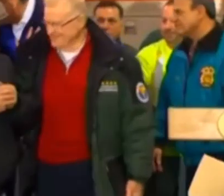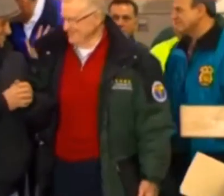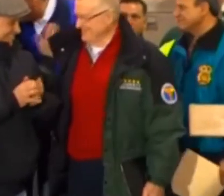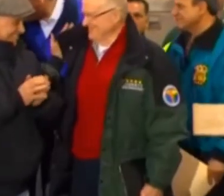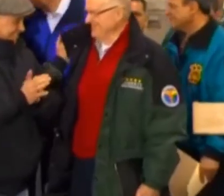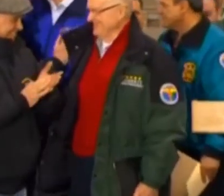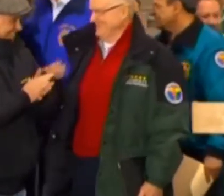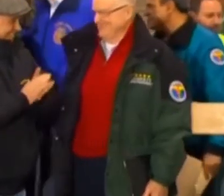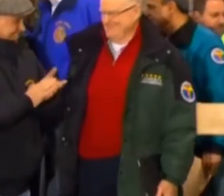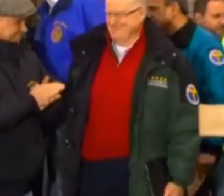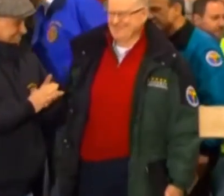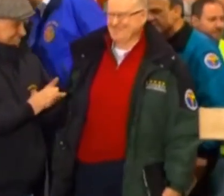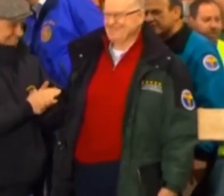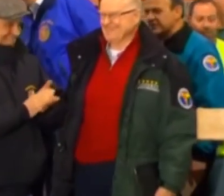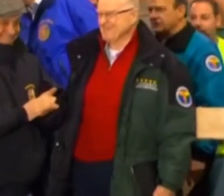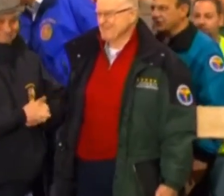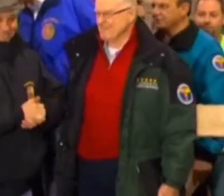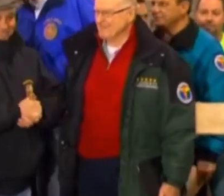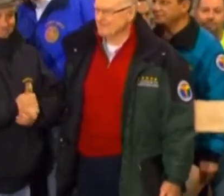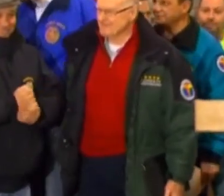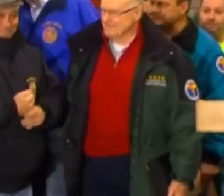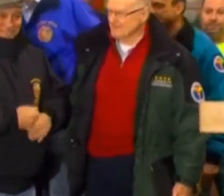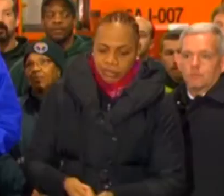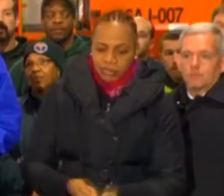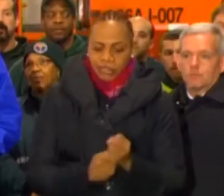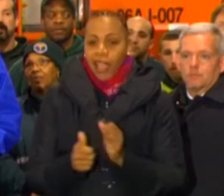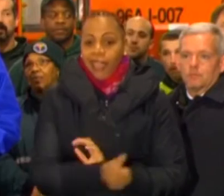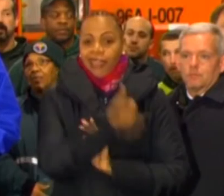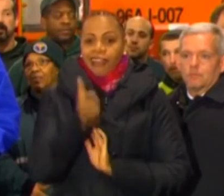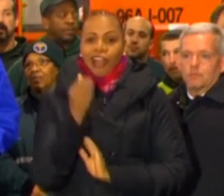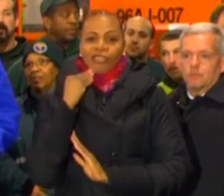họp báo ở Queens, thị trưởng de Blasio ăn mặc rất giản dị.